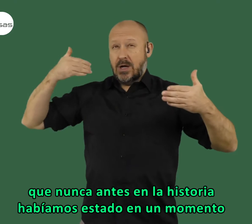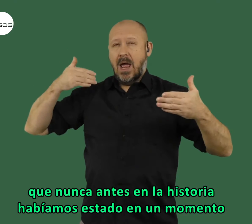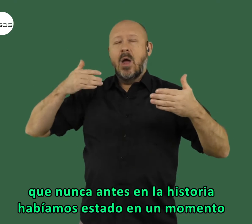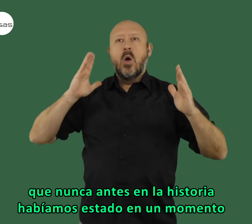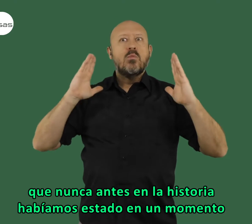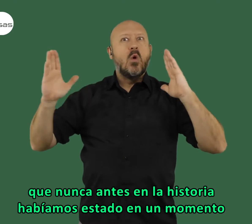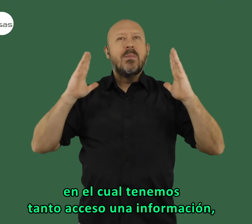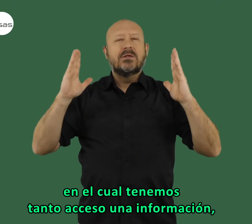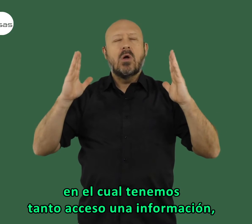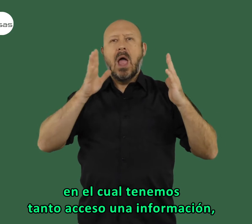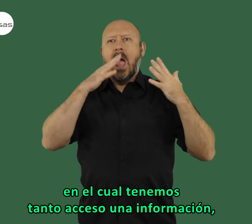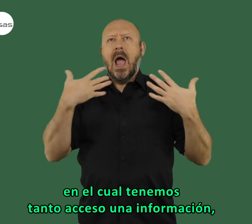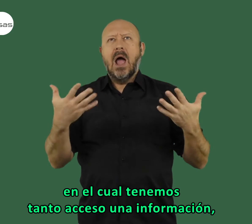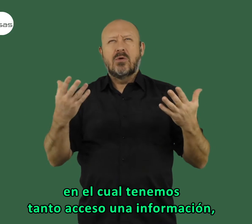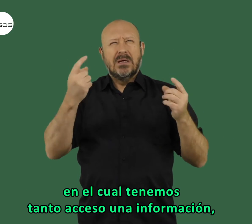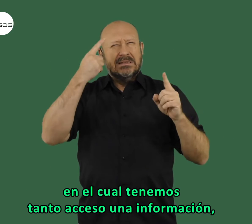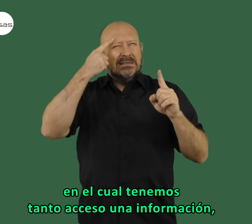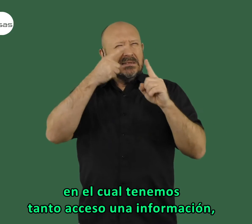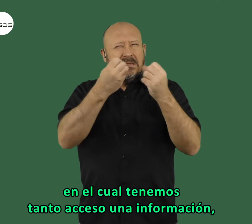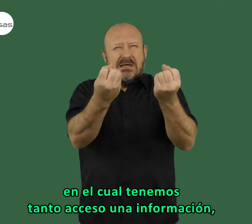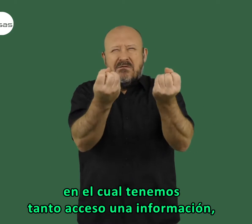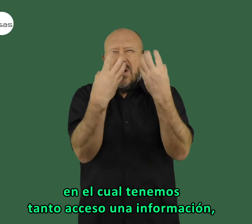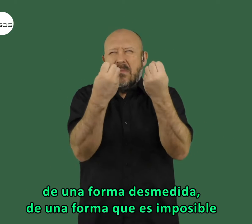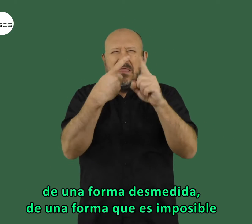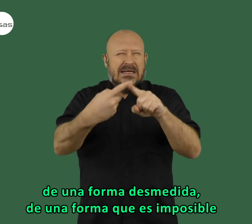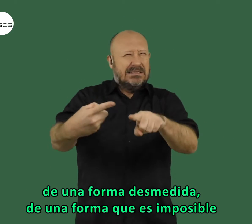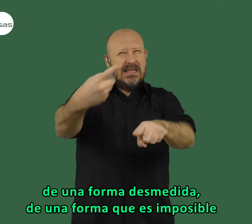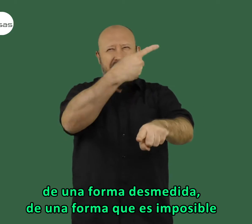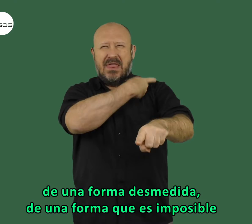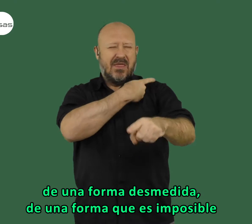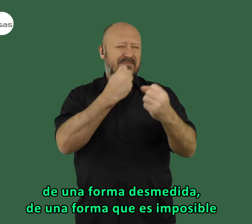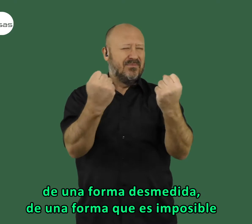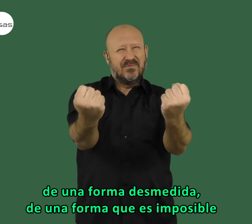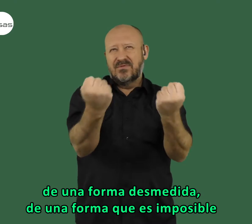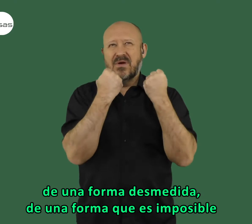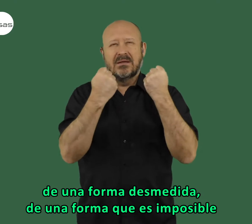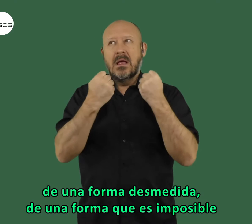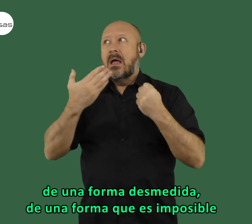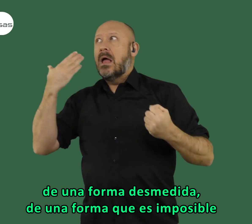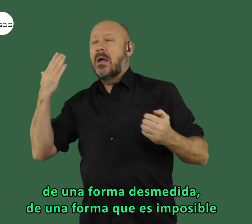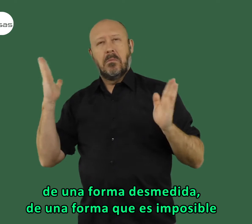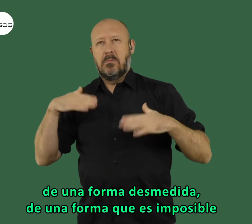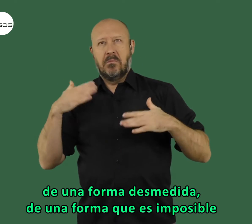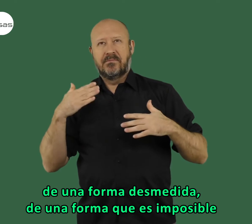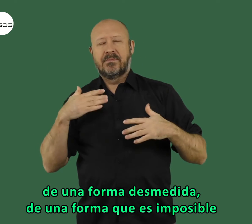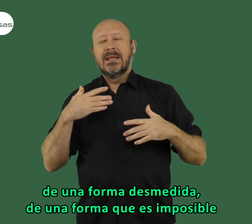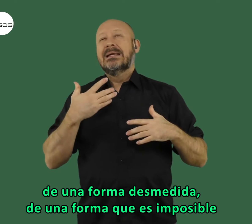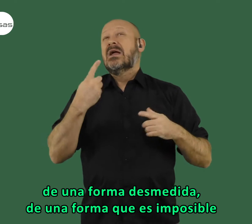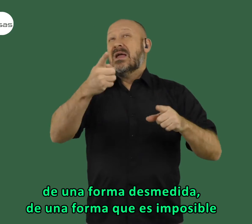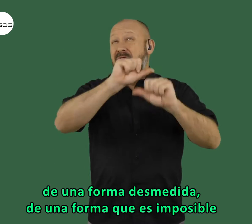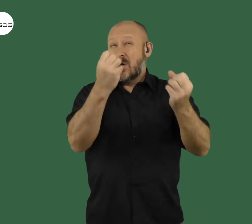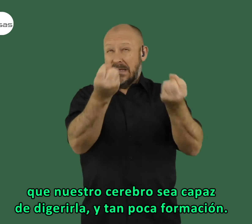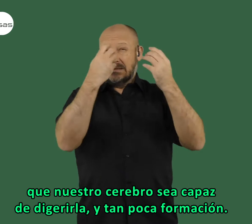habíamos estado en un momento en el cual tenemos tanto acceso a una información de una forma desmedida, de una forma que